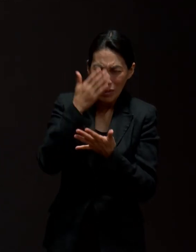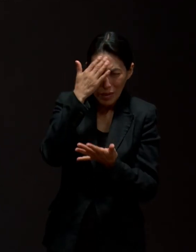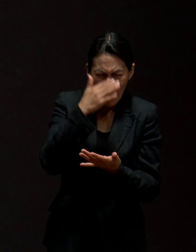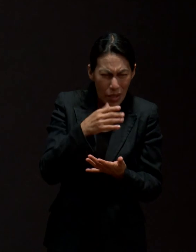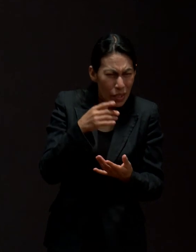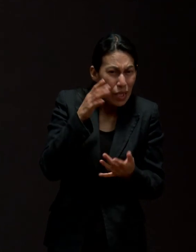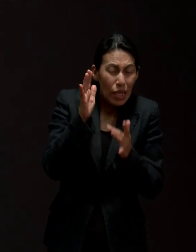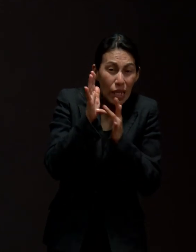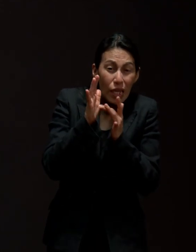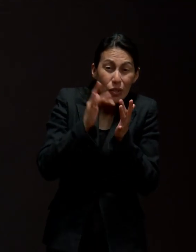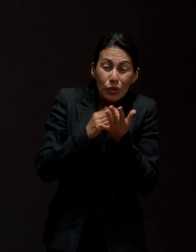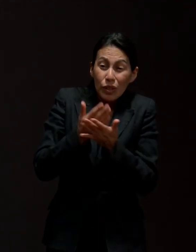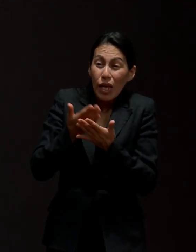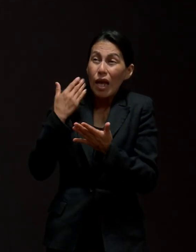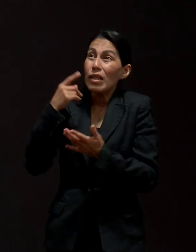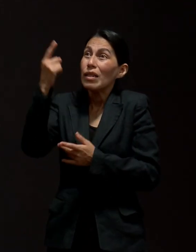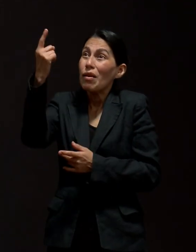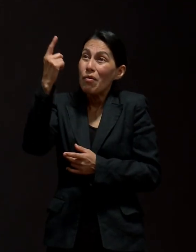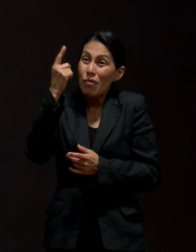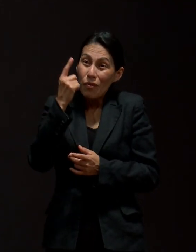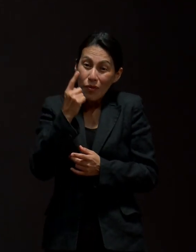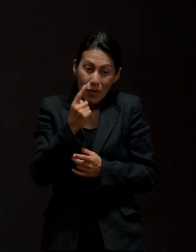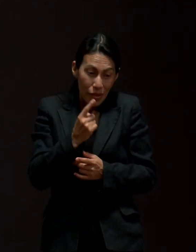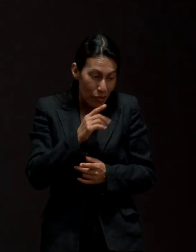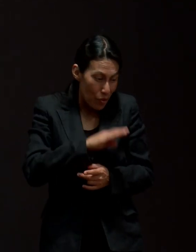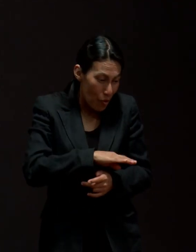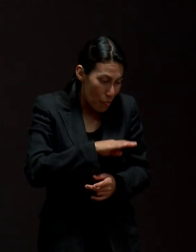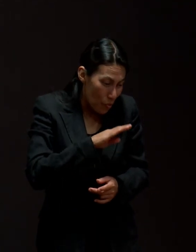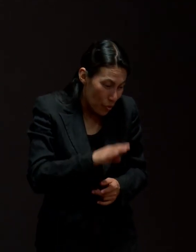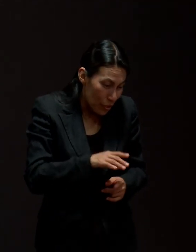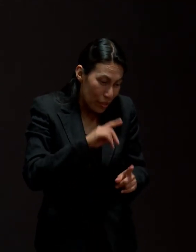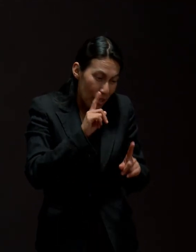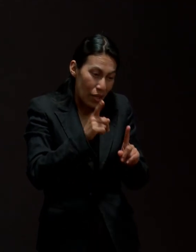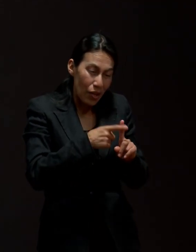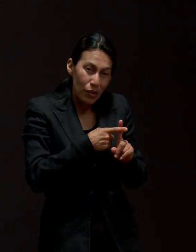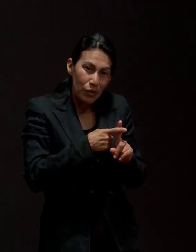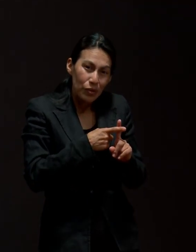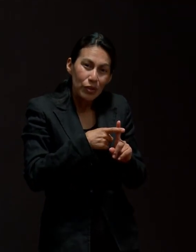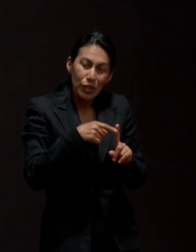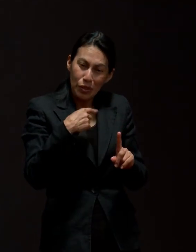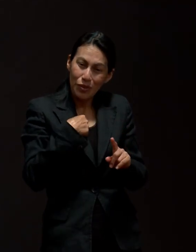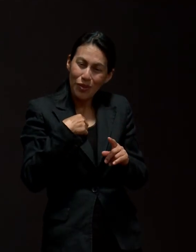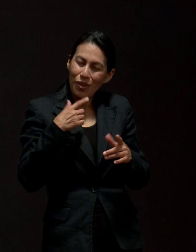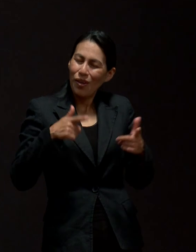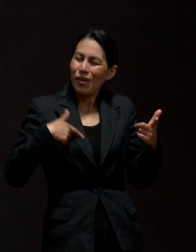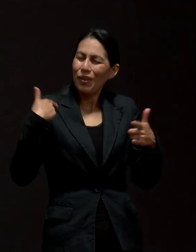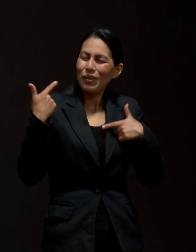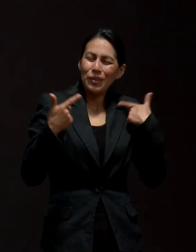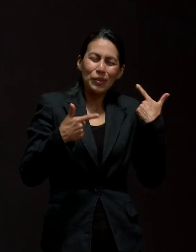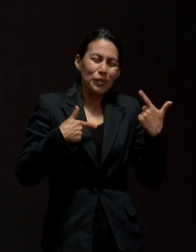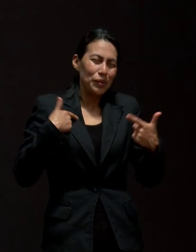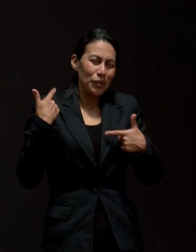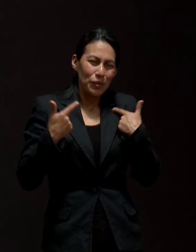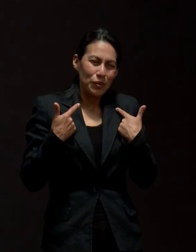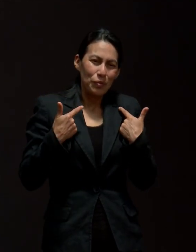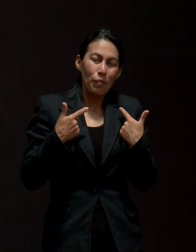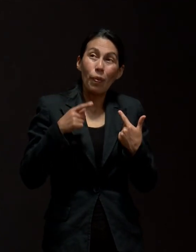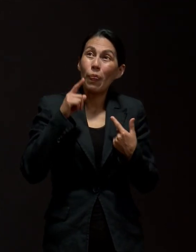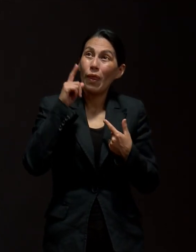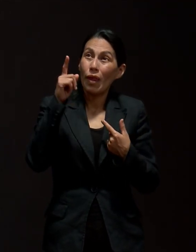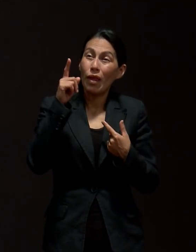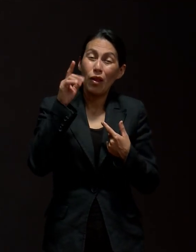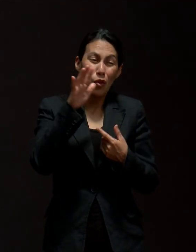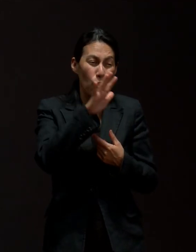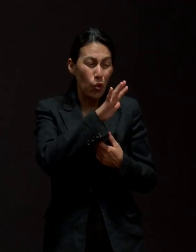murió por cada uno de nosotros para estar gozosos. Y el Señor responde todas las oraciones, porque en el cielo vamos a